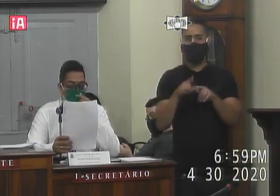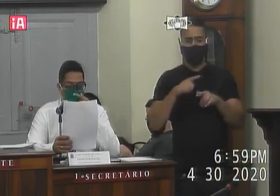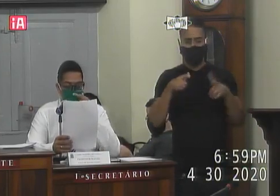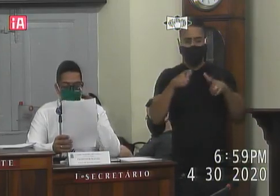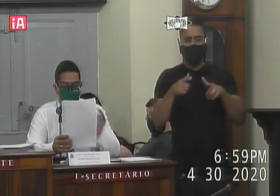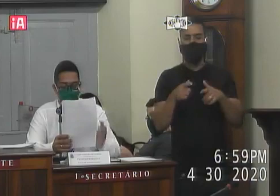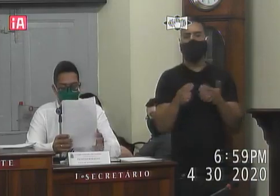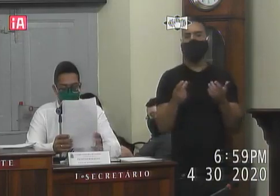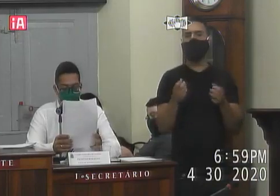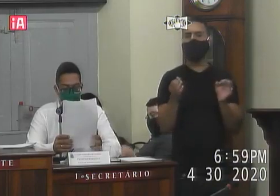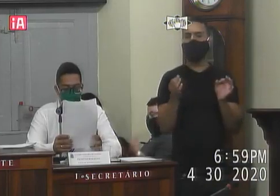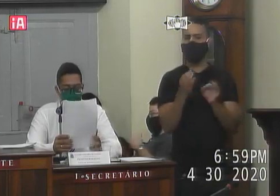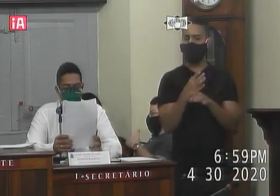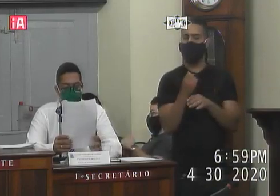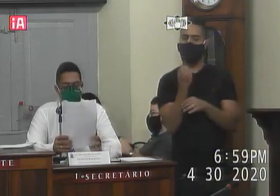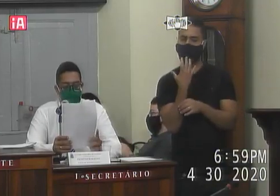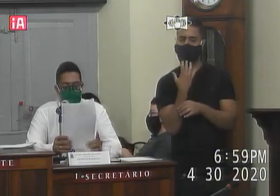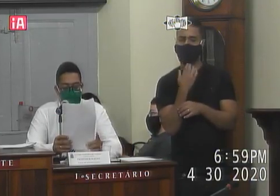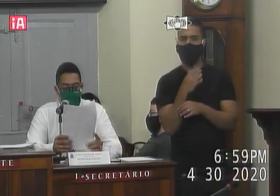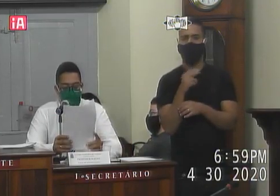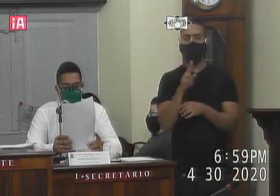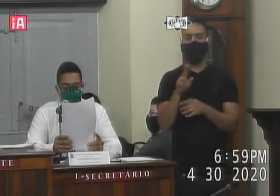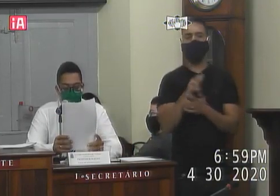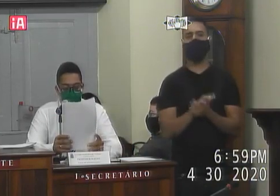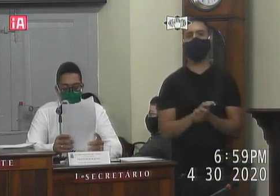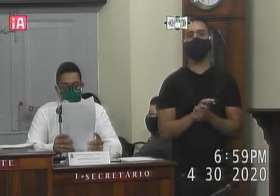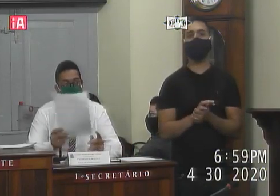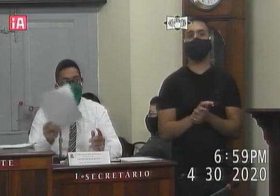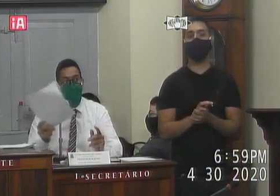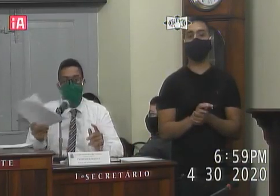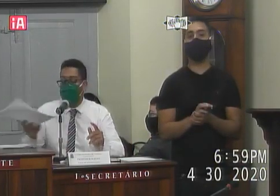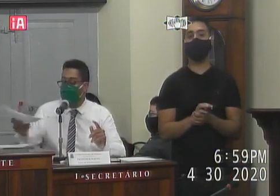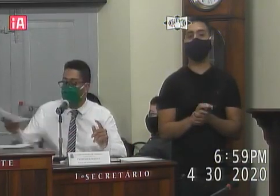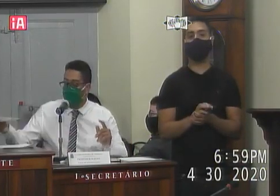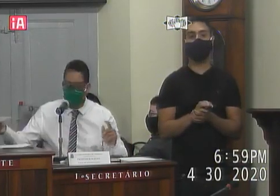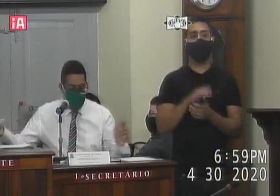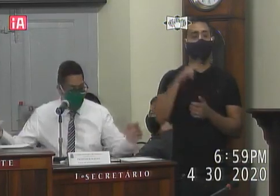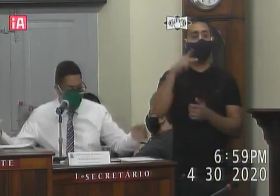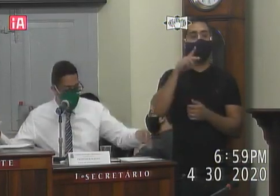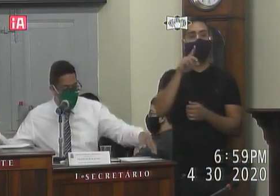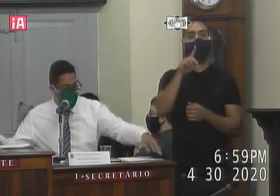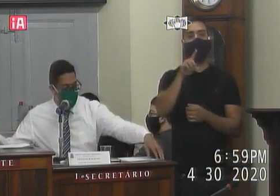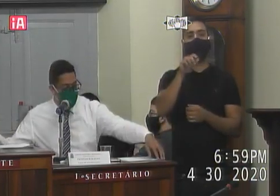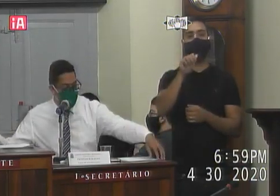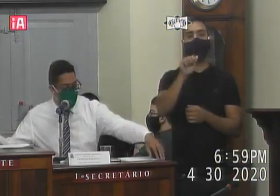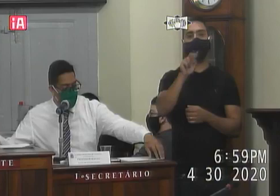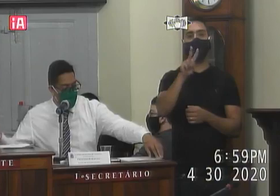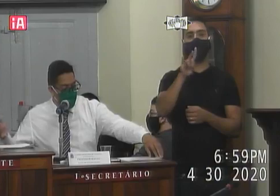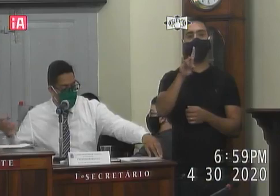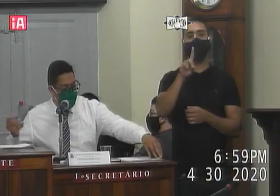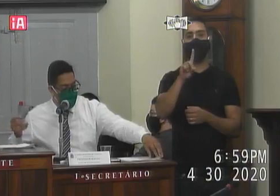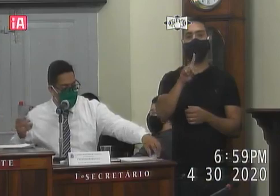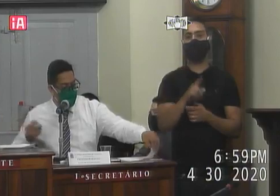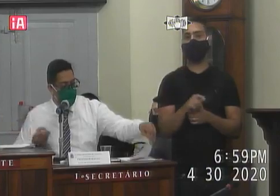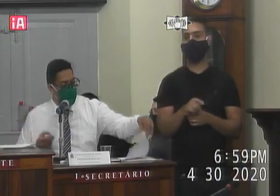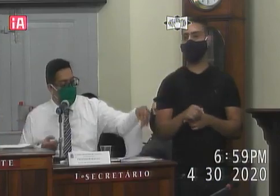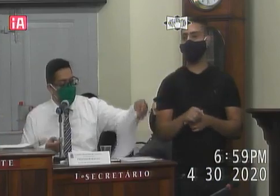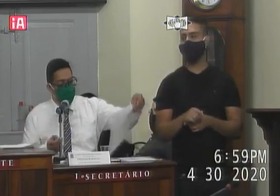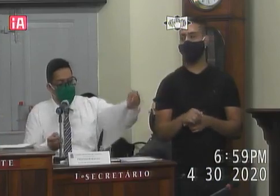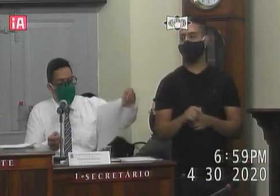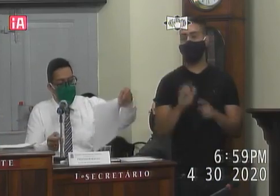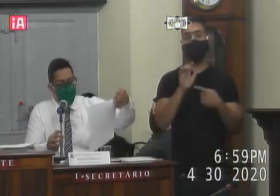perfeita condição de uso e urbanizado. Sala das Sessões, 30 de abril, vereador David Nogueira. A